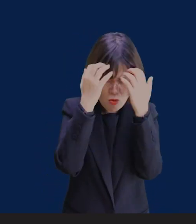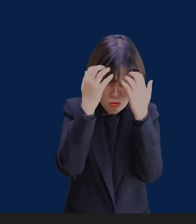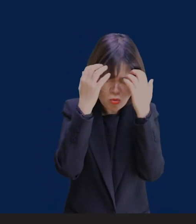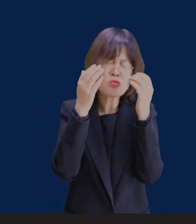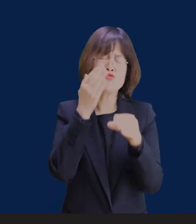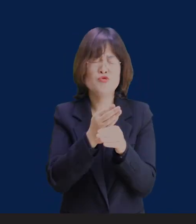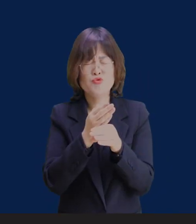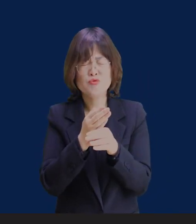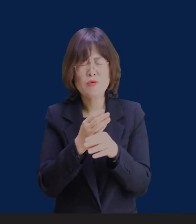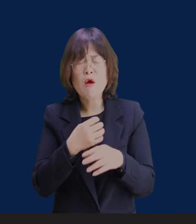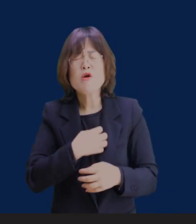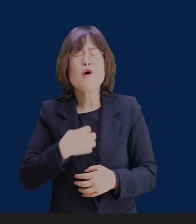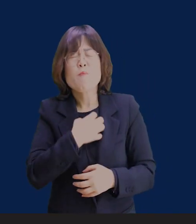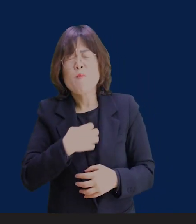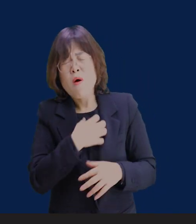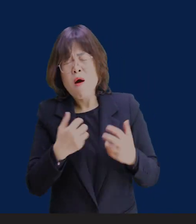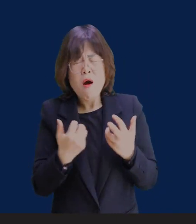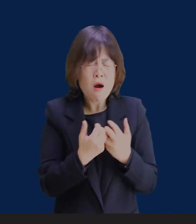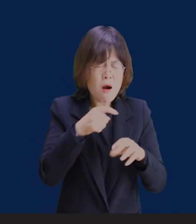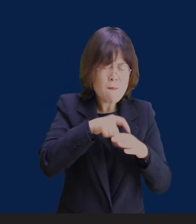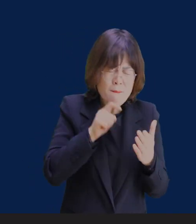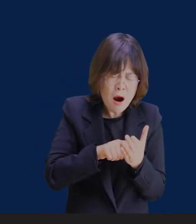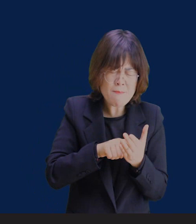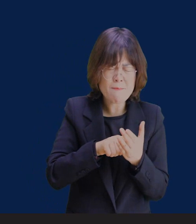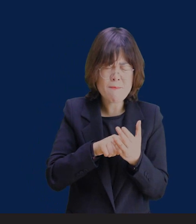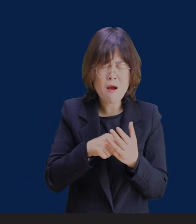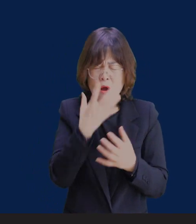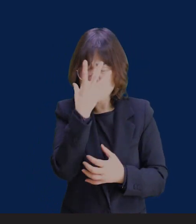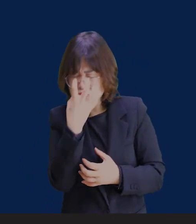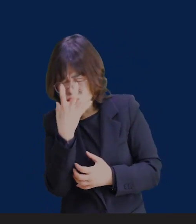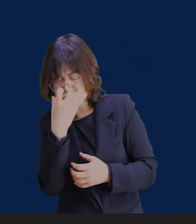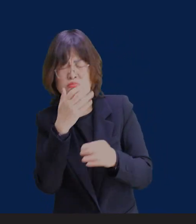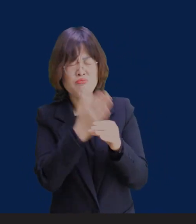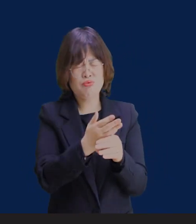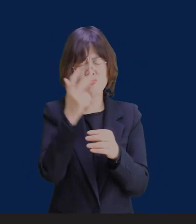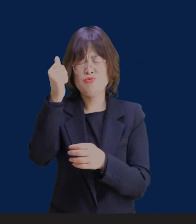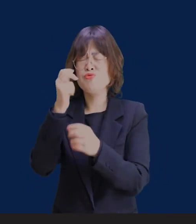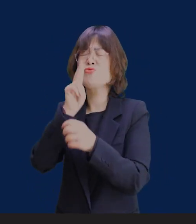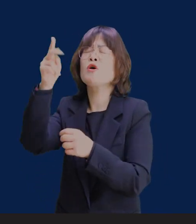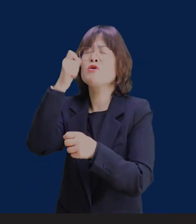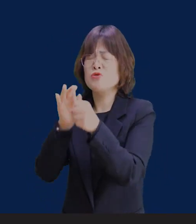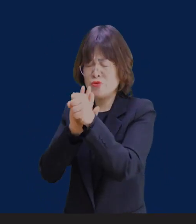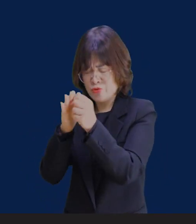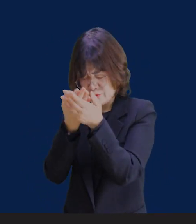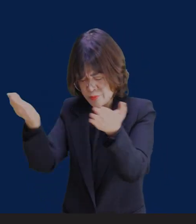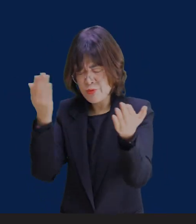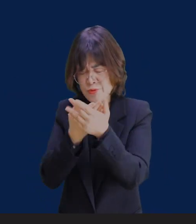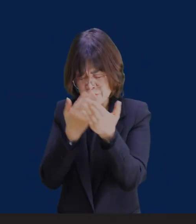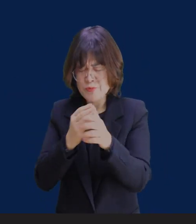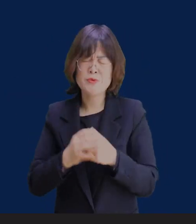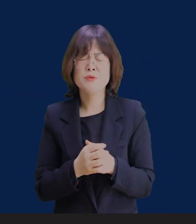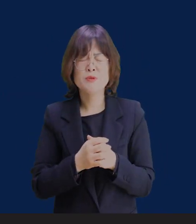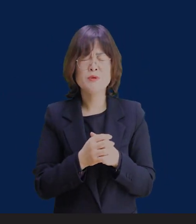속에 머물고 있습니다. 주여 역사하여 주시옵소서. 주여 은혜를 더하여 주시옵소서. 주여 긍휼을 베풀어